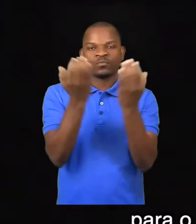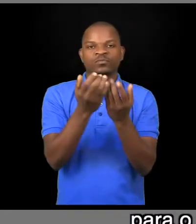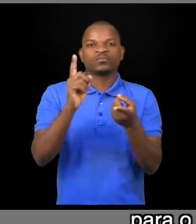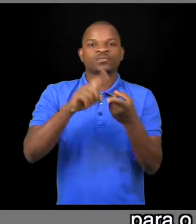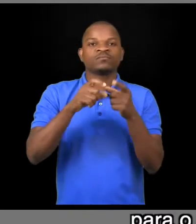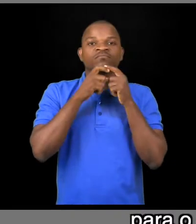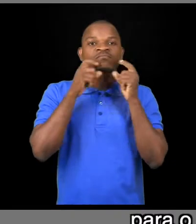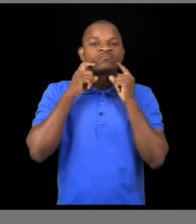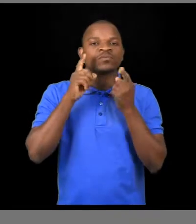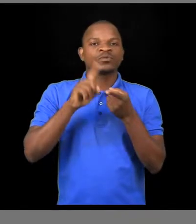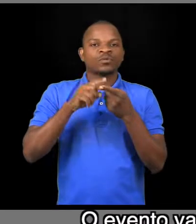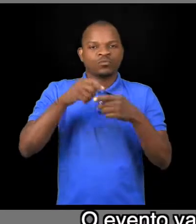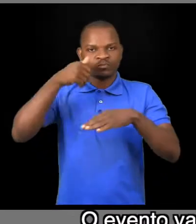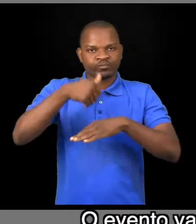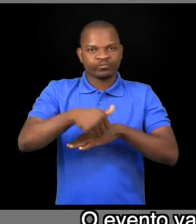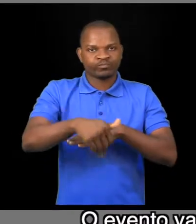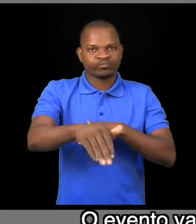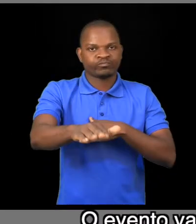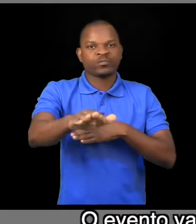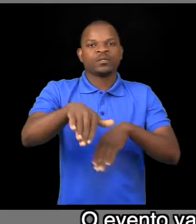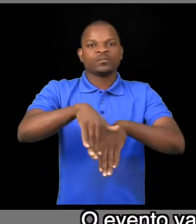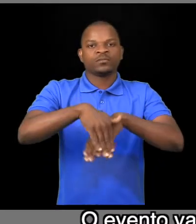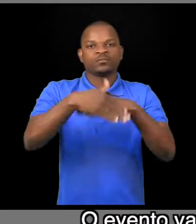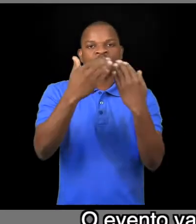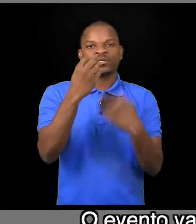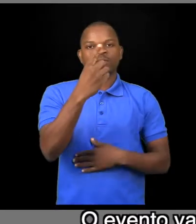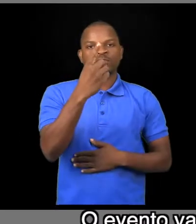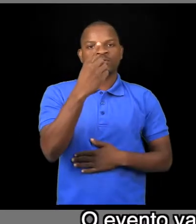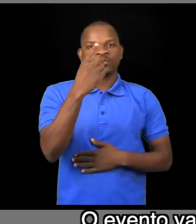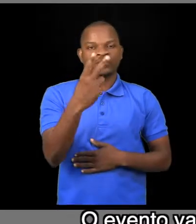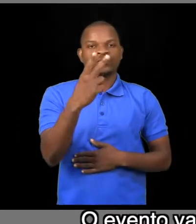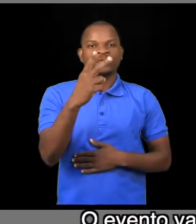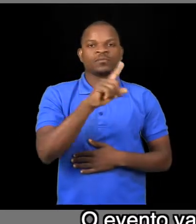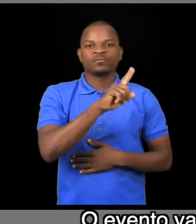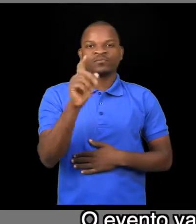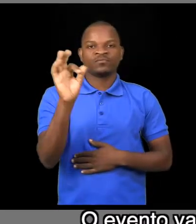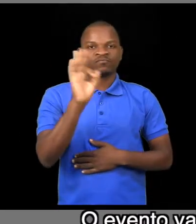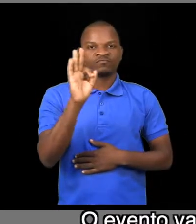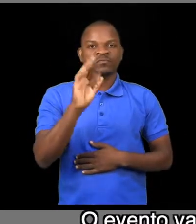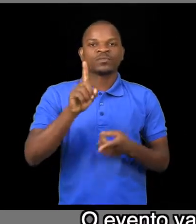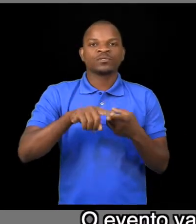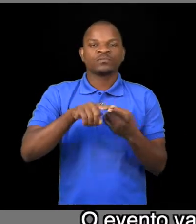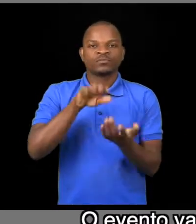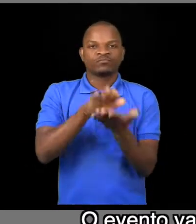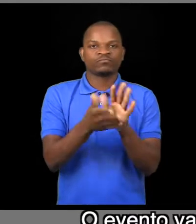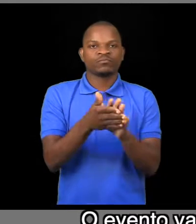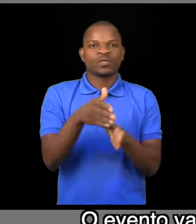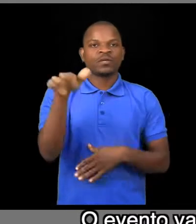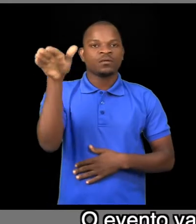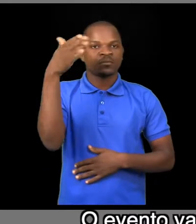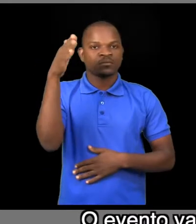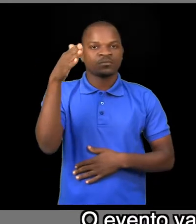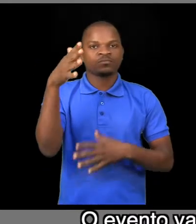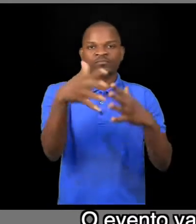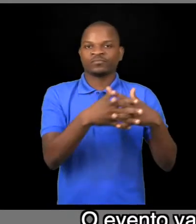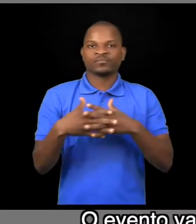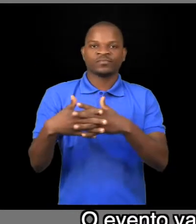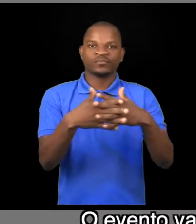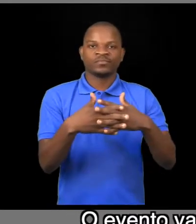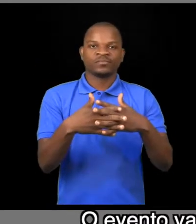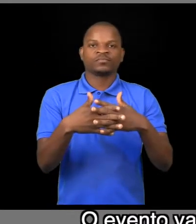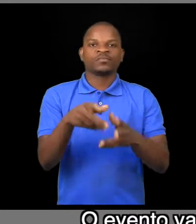particular em Moçambique. O evento vai decorrer até 12 de fevereiro e é realizado pela Embaixada